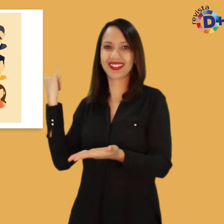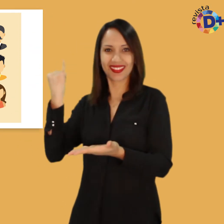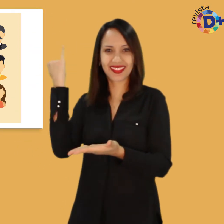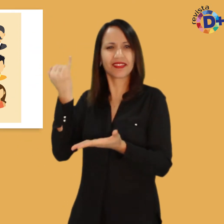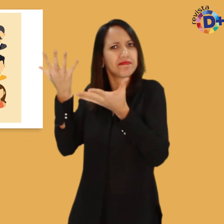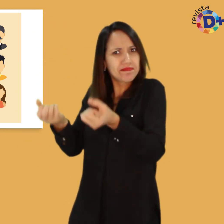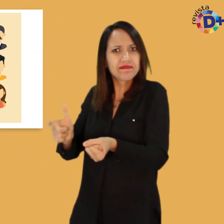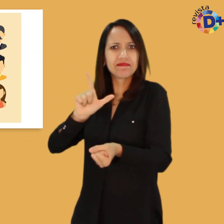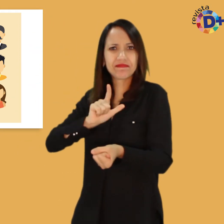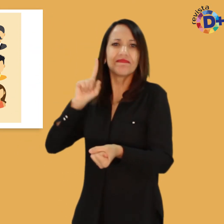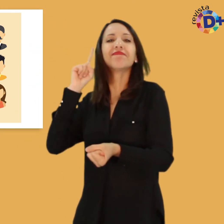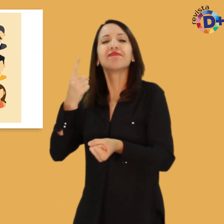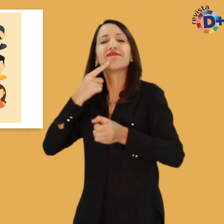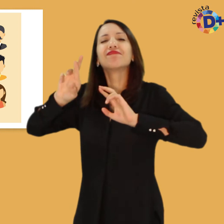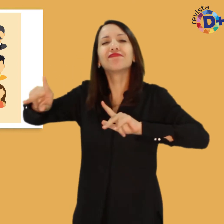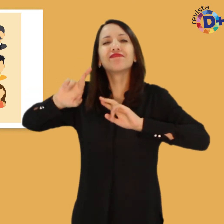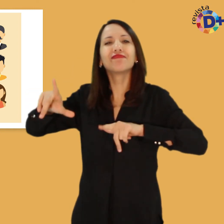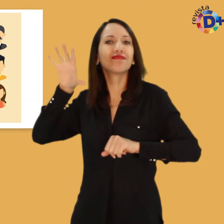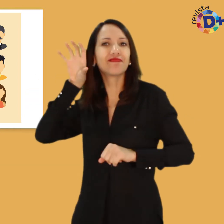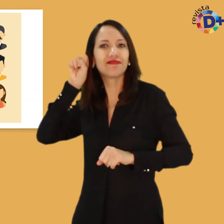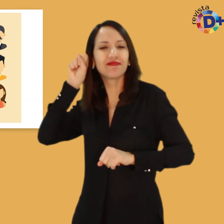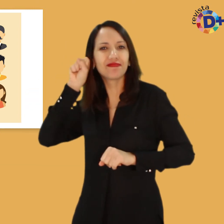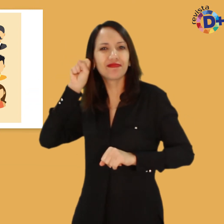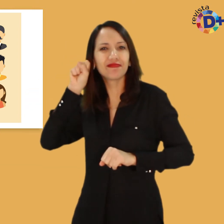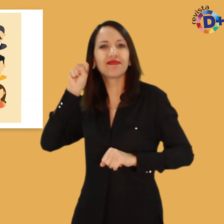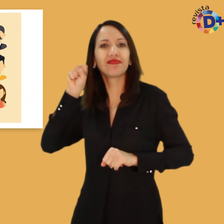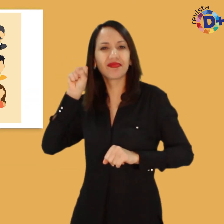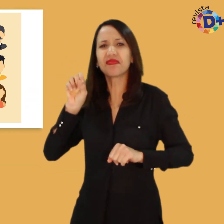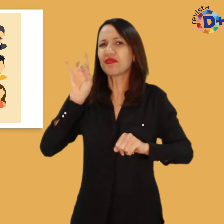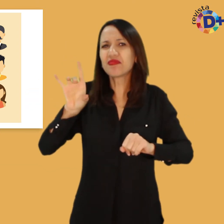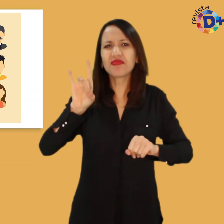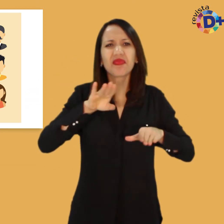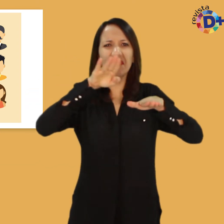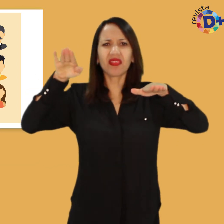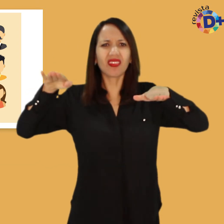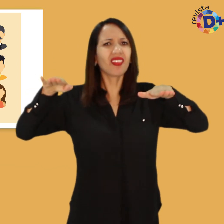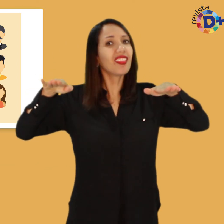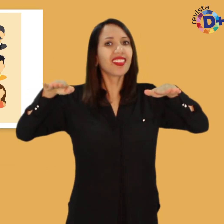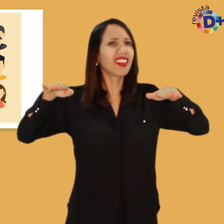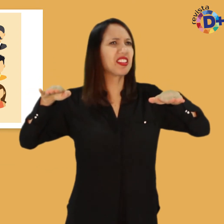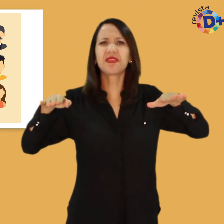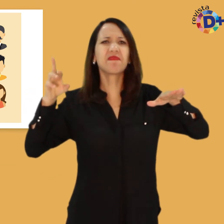que o surdo difere do ouvinte não meramente porque não ouve, mas porque desenvolve